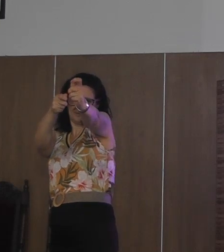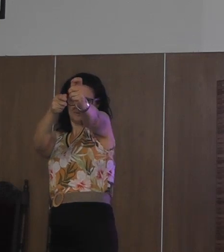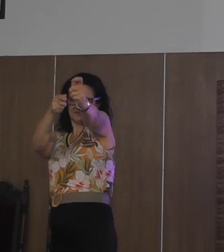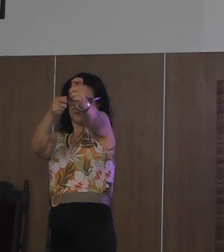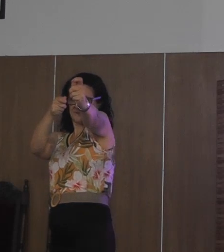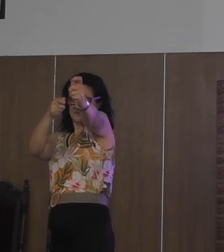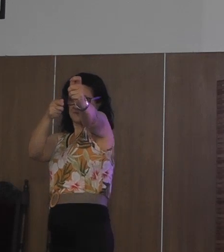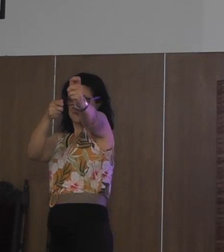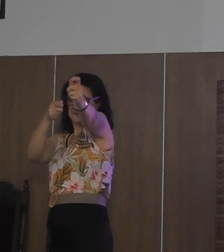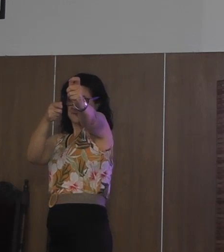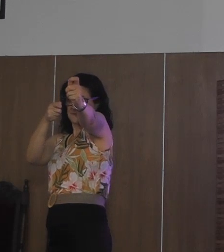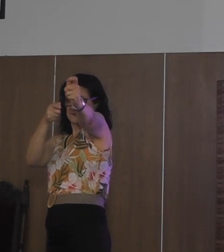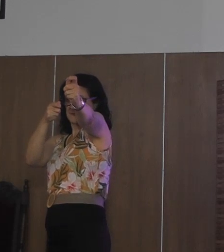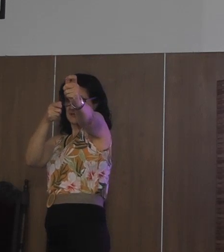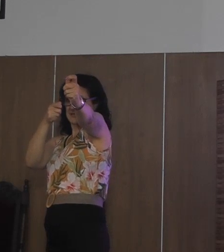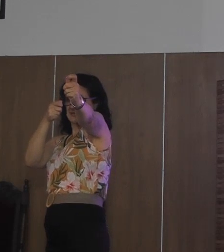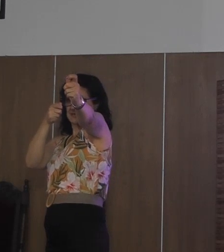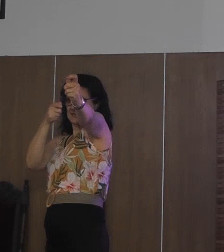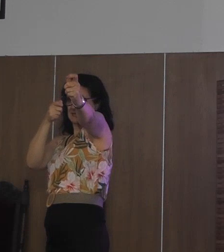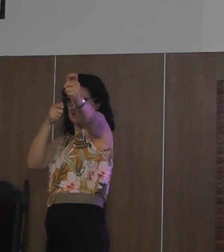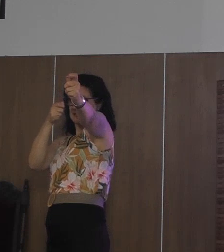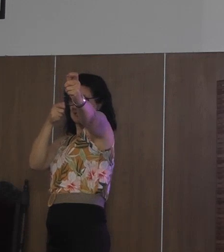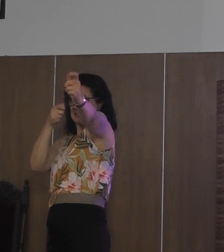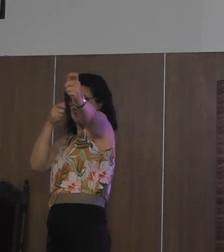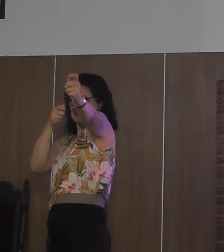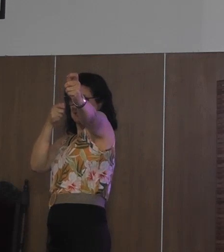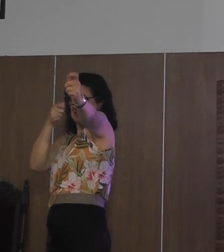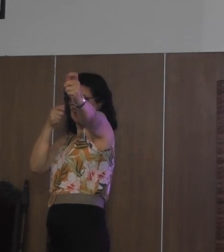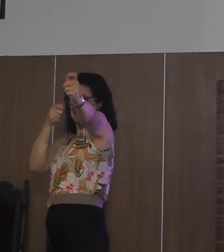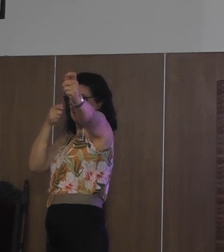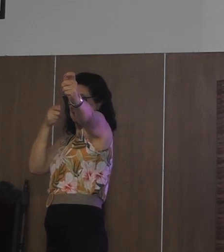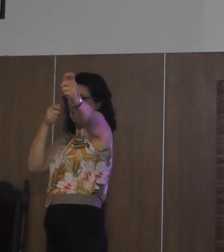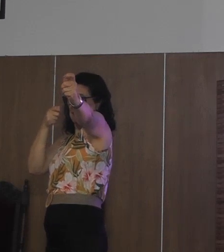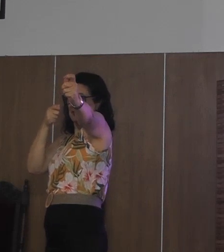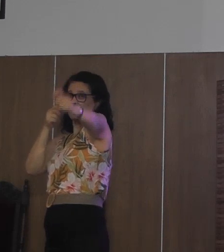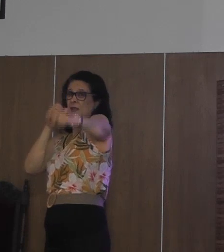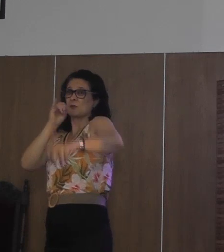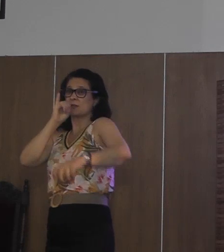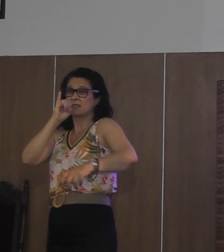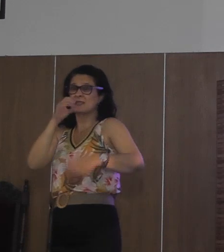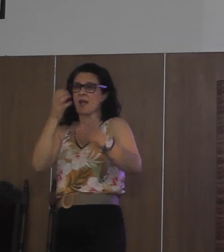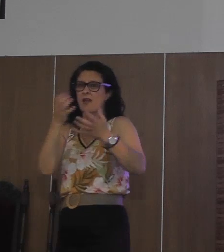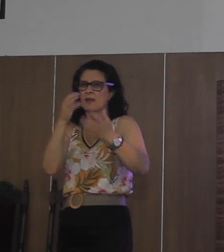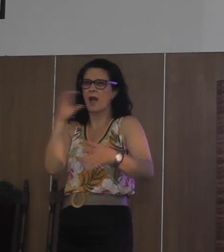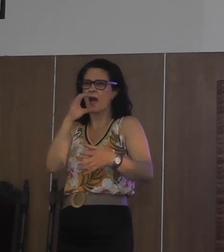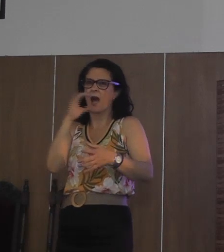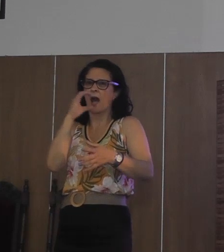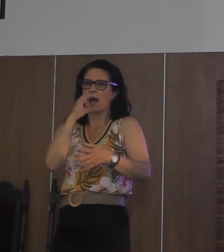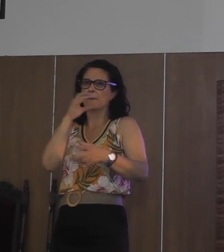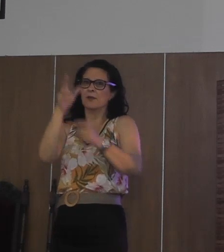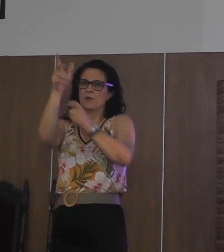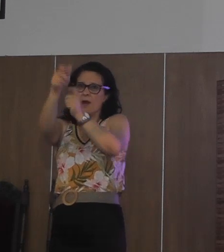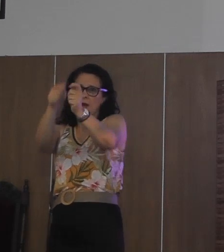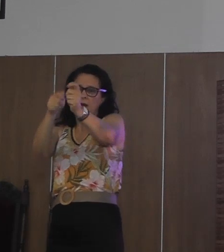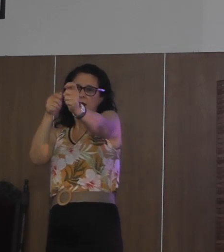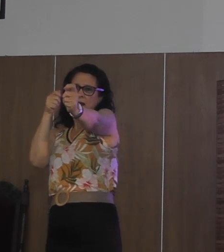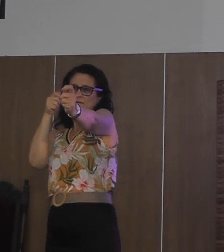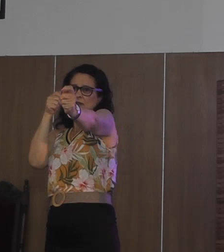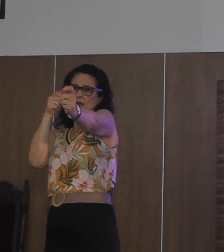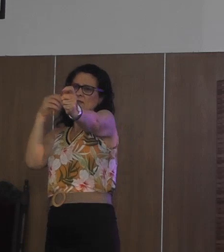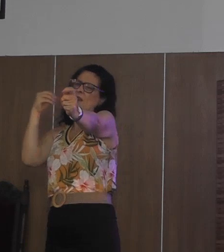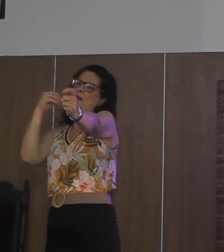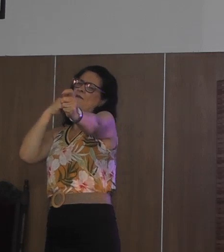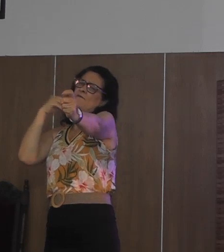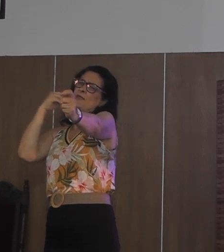mas talvez se ele colocasse o arco e a flecha bem rapidinho ali e soltasse, ela iria 5 metros de distância. Mas ele